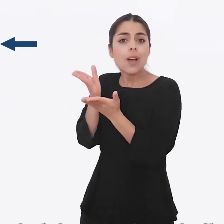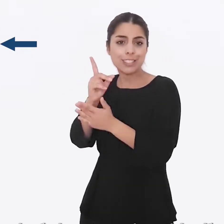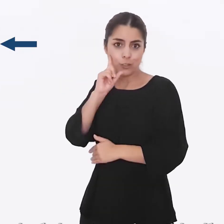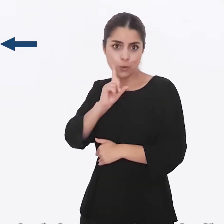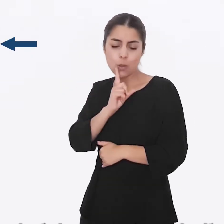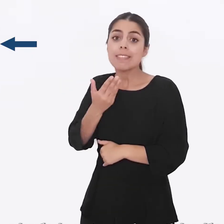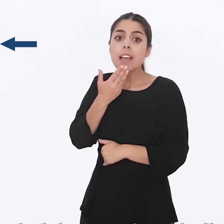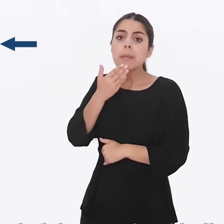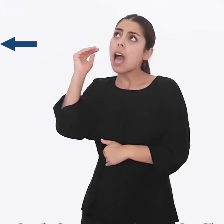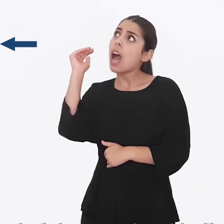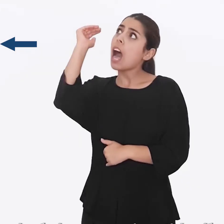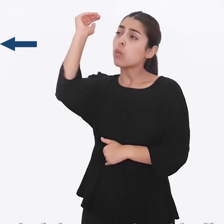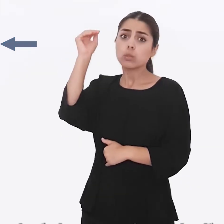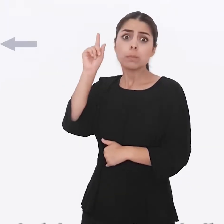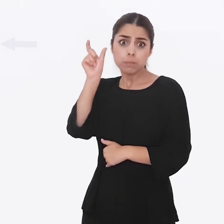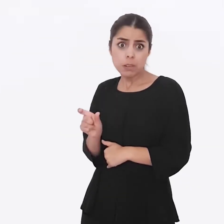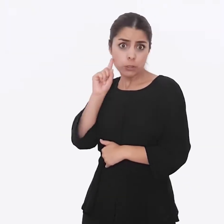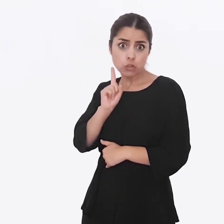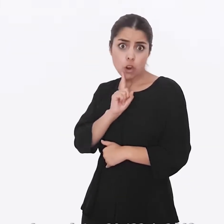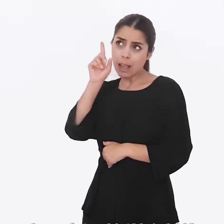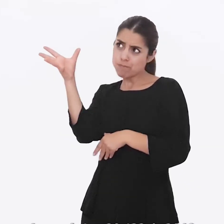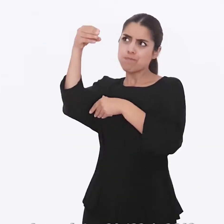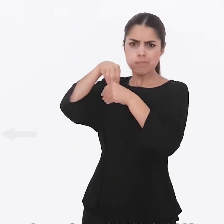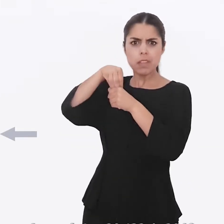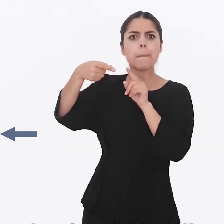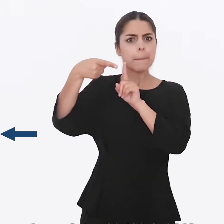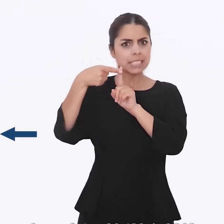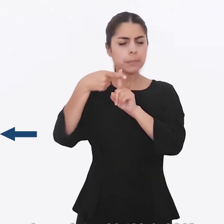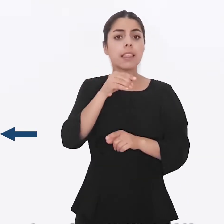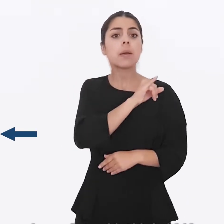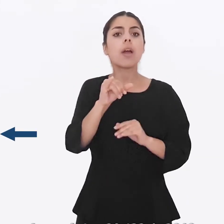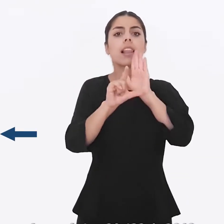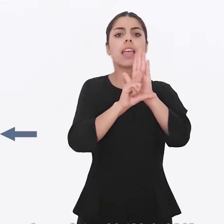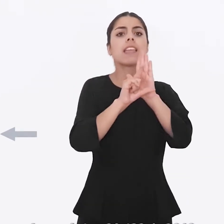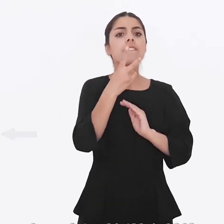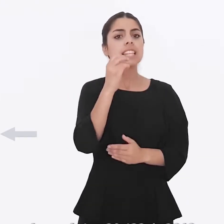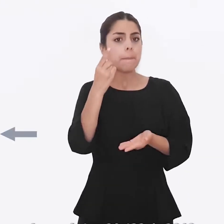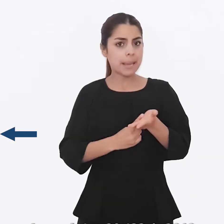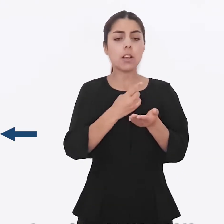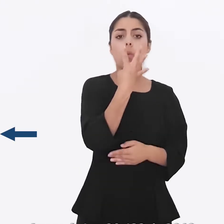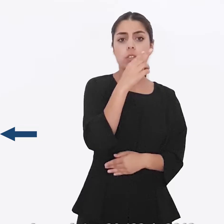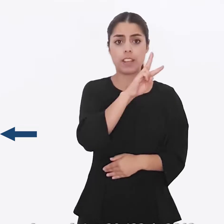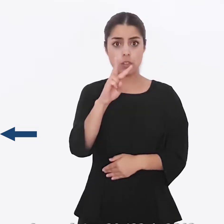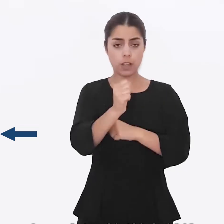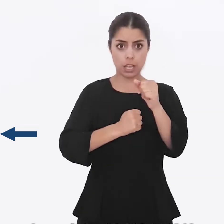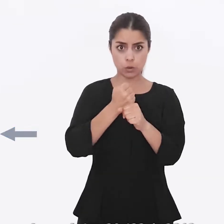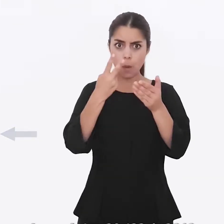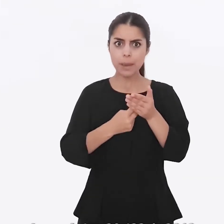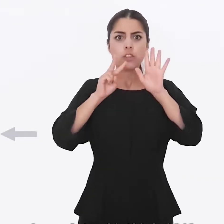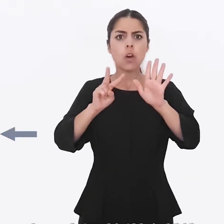con la participación de adultos sordos. Luego, la Ley 20.422 de 2010, que establece normas sobre